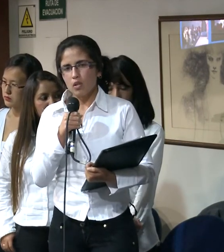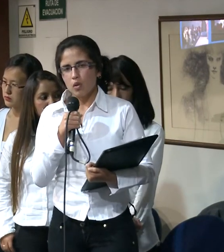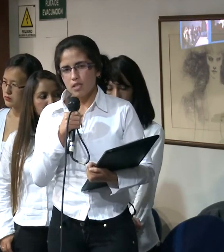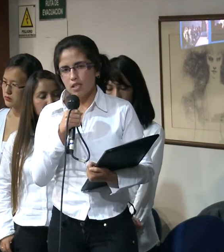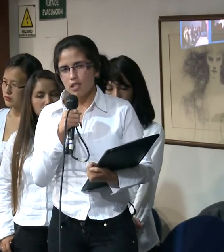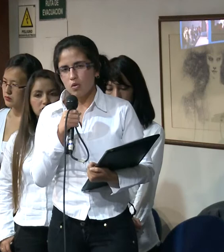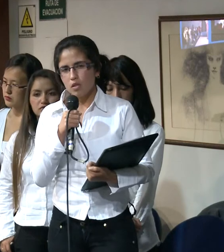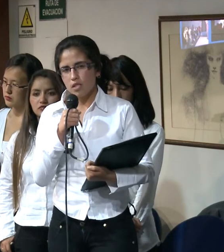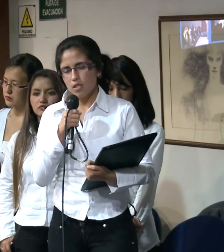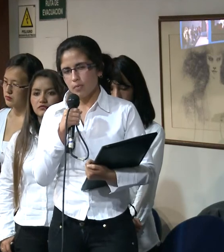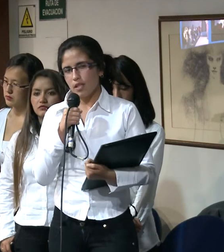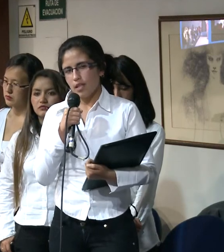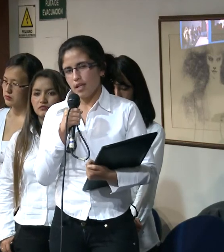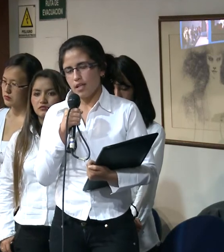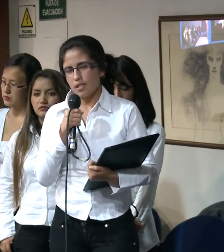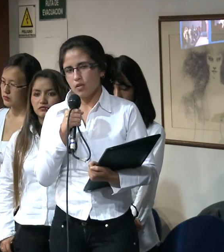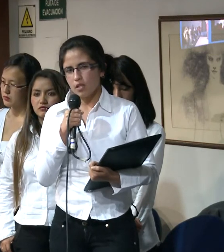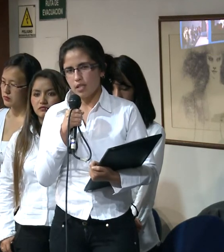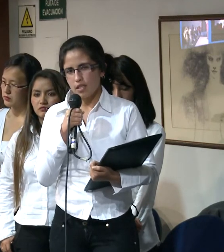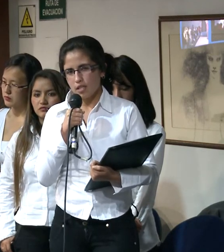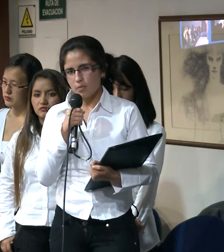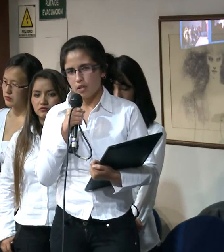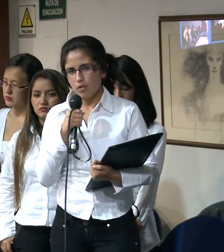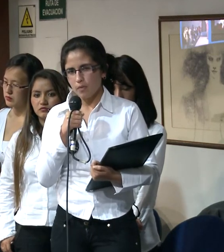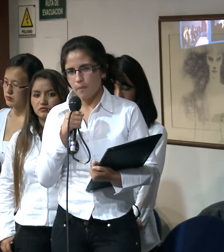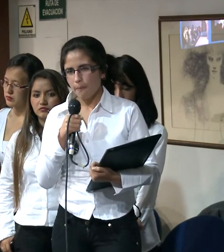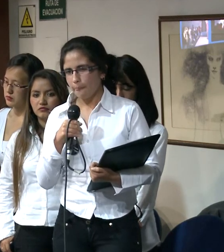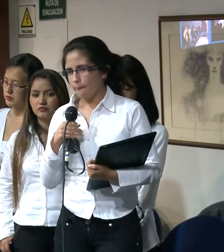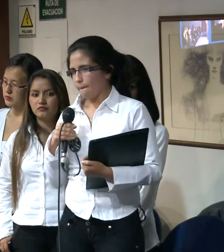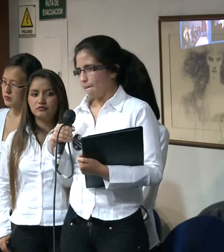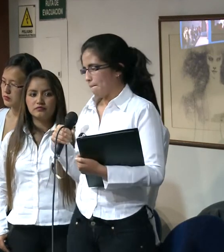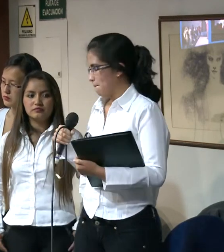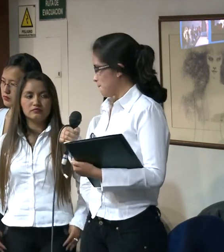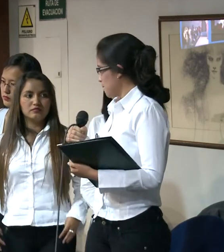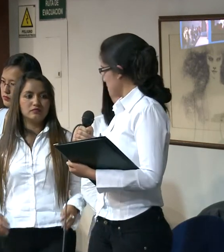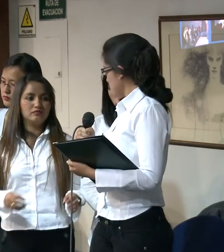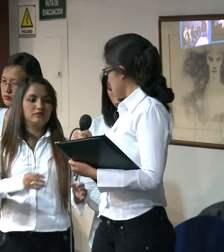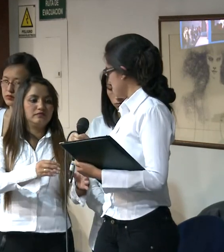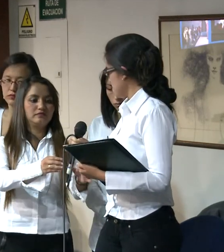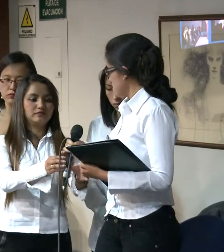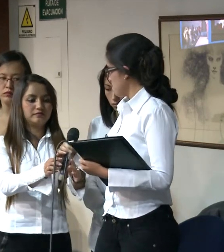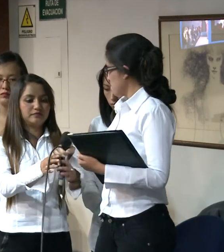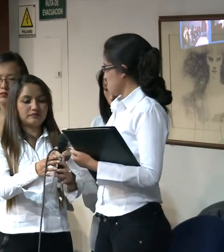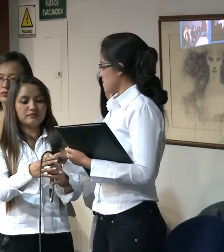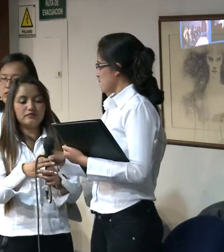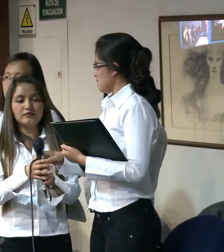tuvieran en cuenta todas esas actitudes que se tenían que desarrollar en este espacio.